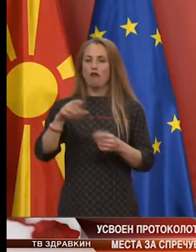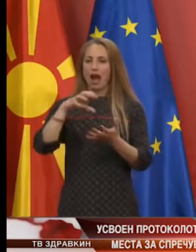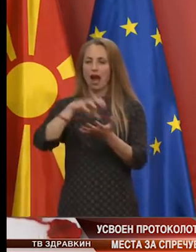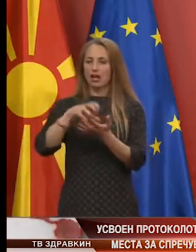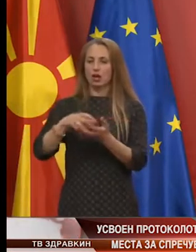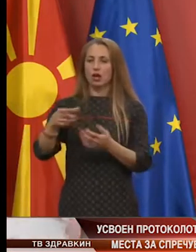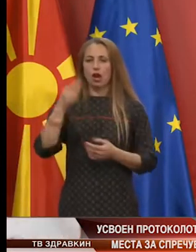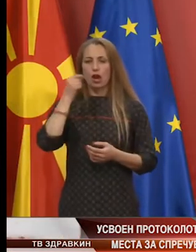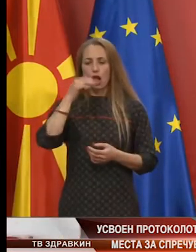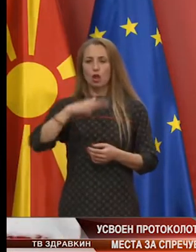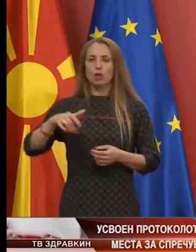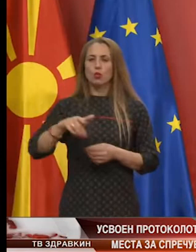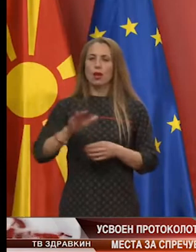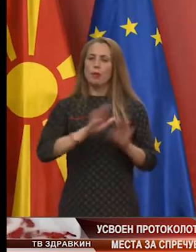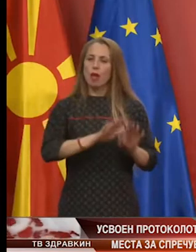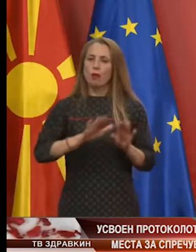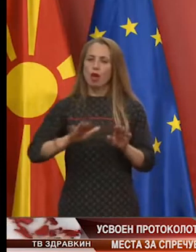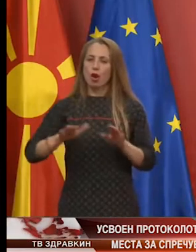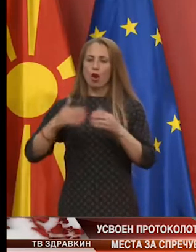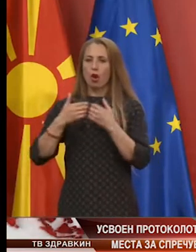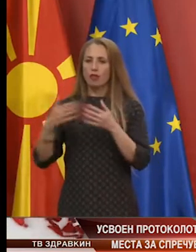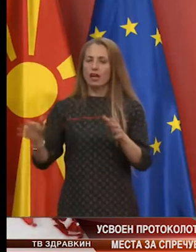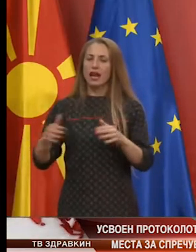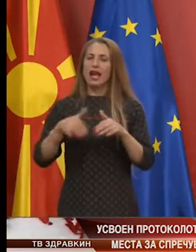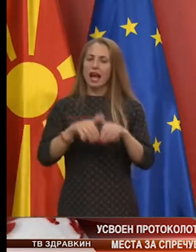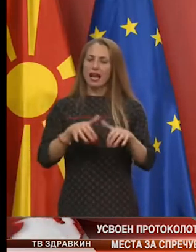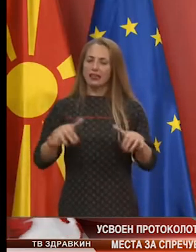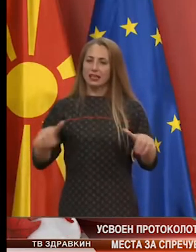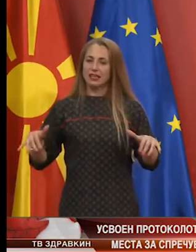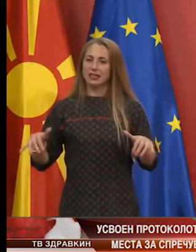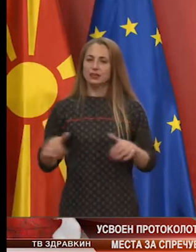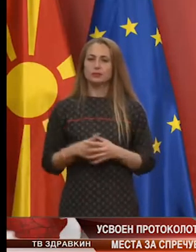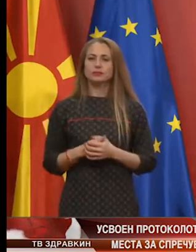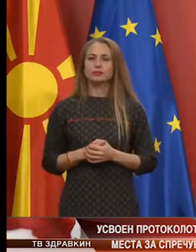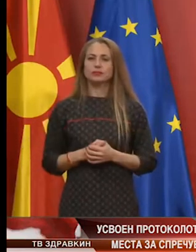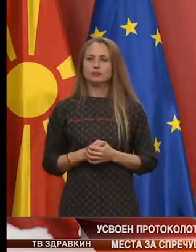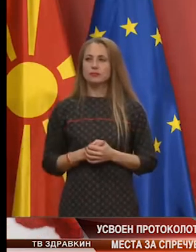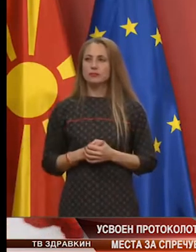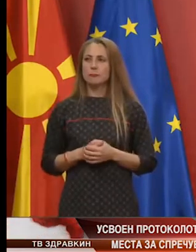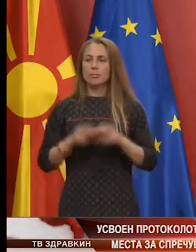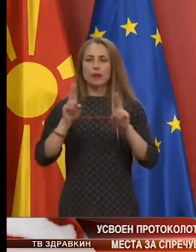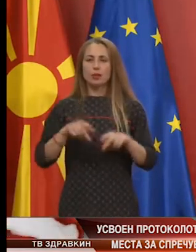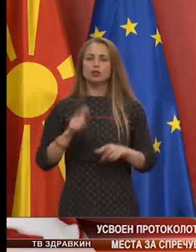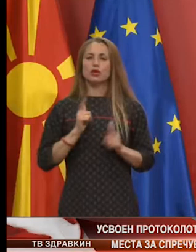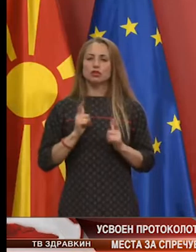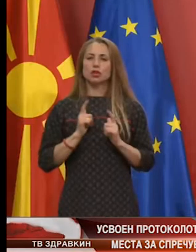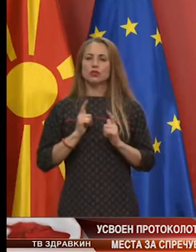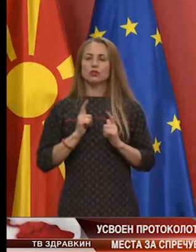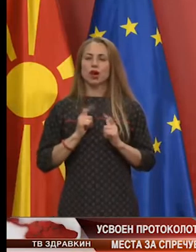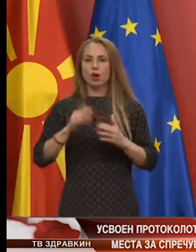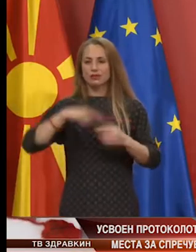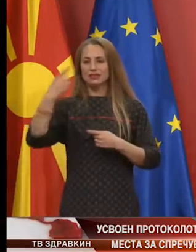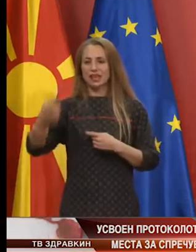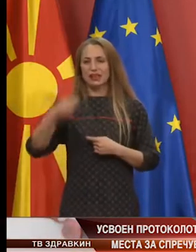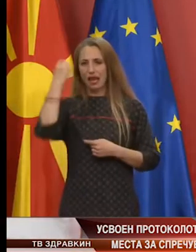иде синхронизирано со отворањето на градинките, така да може да се очекува од